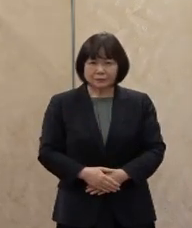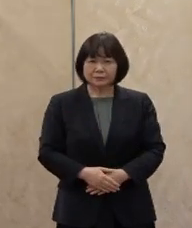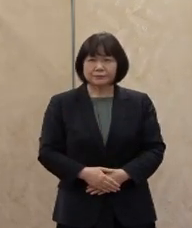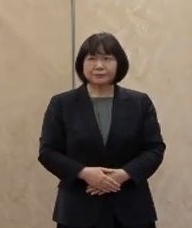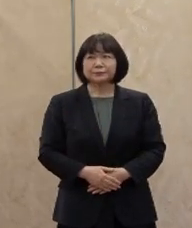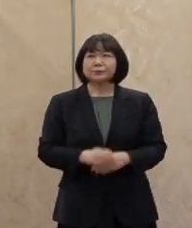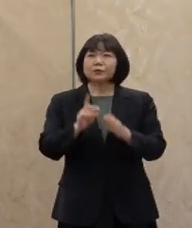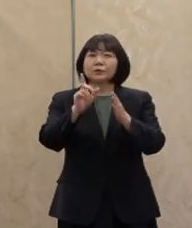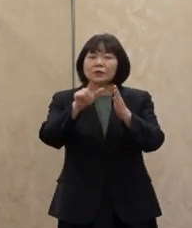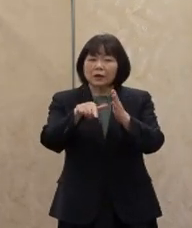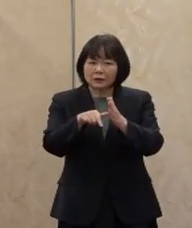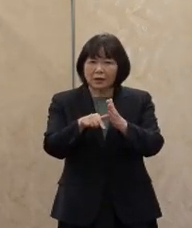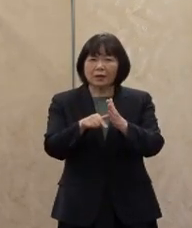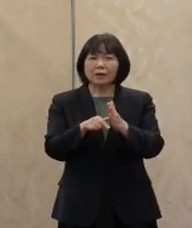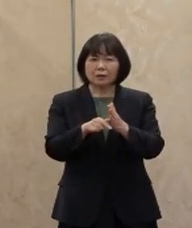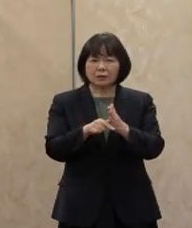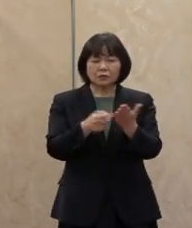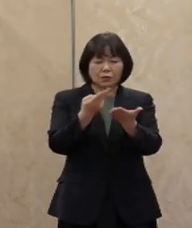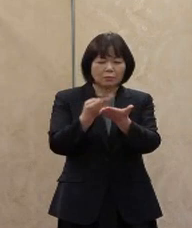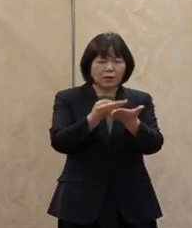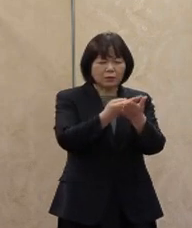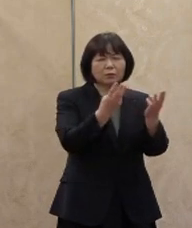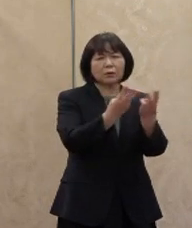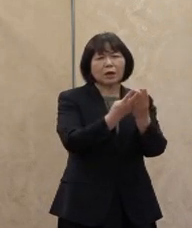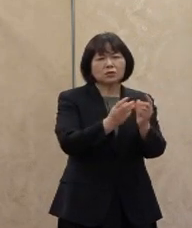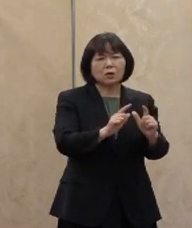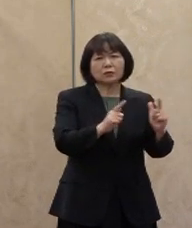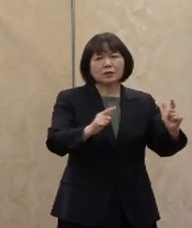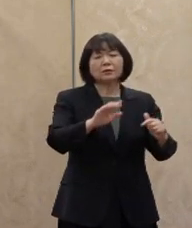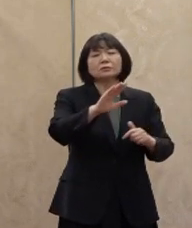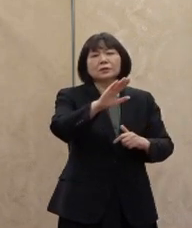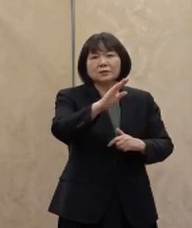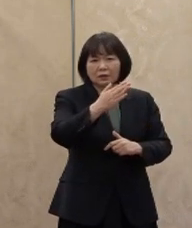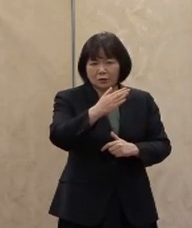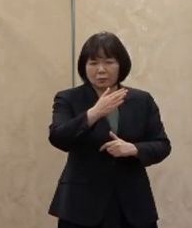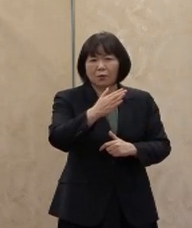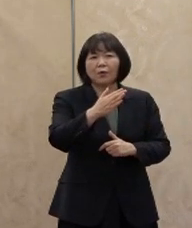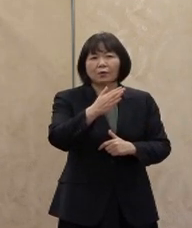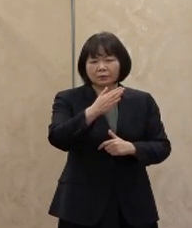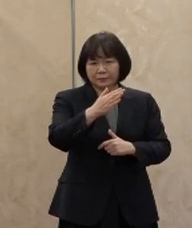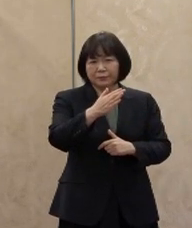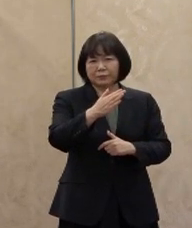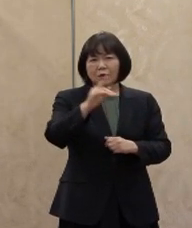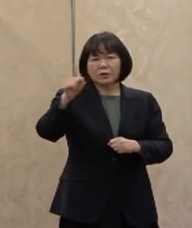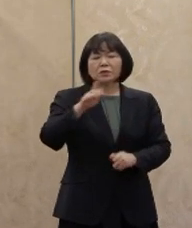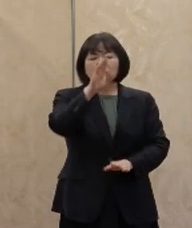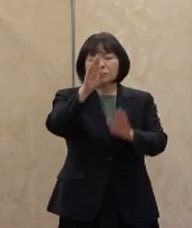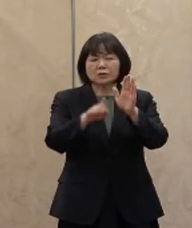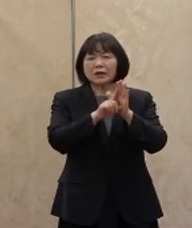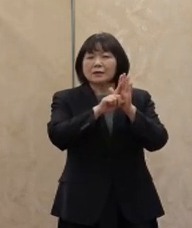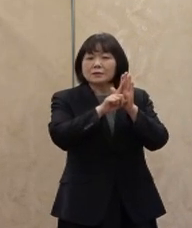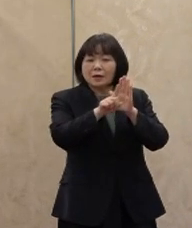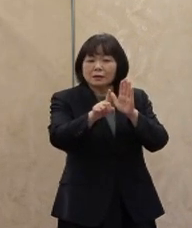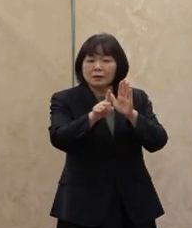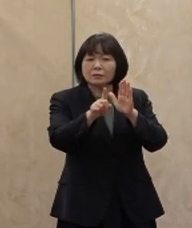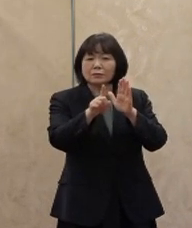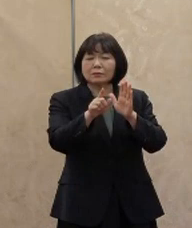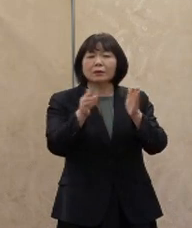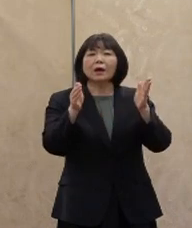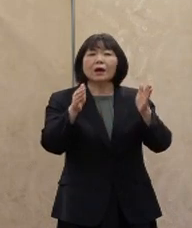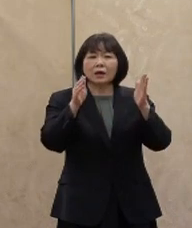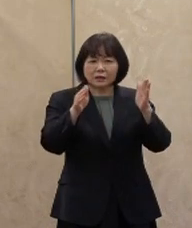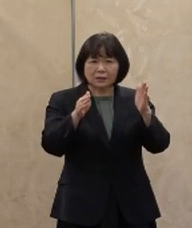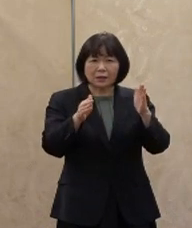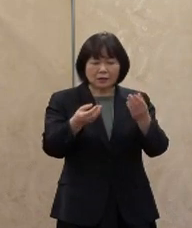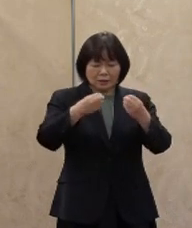で、この病床を増やしてきているわけでありますが、この緊急事態宣言下において、この感染が